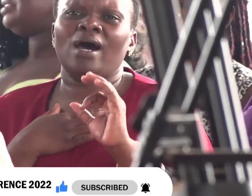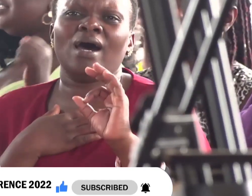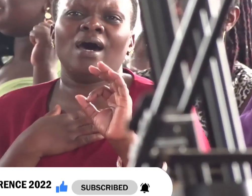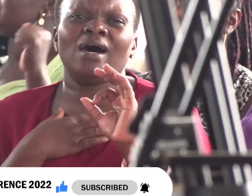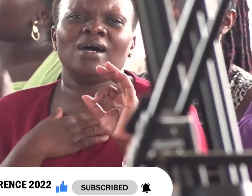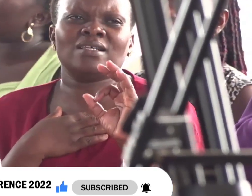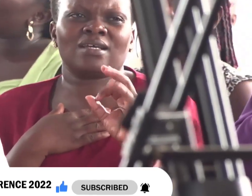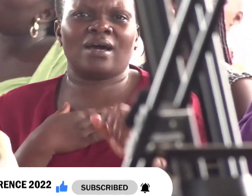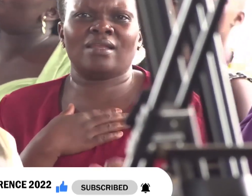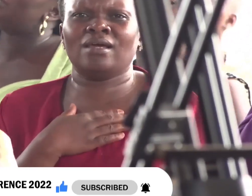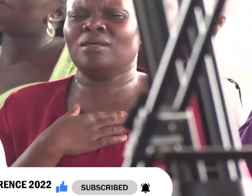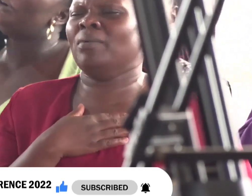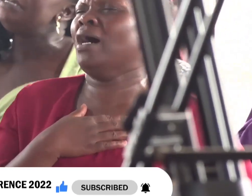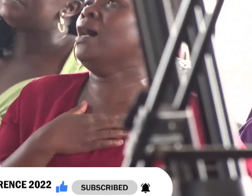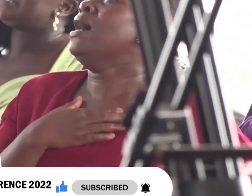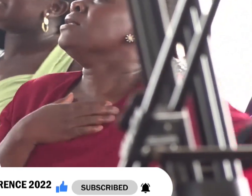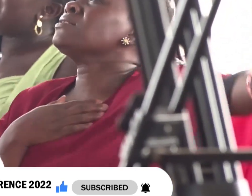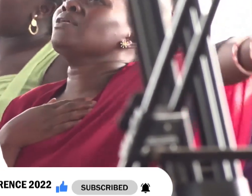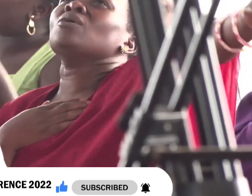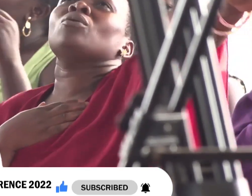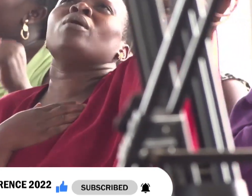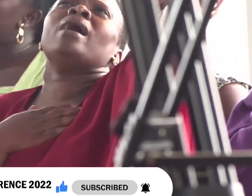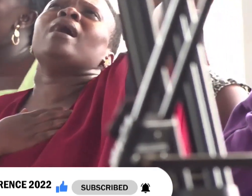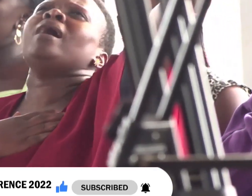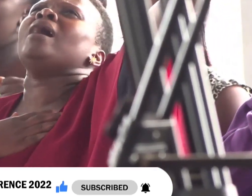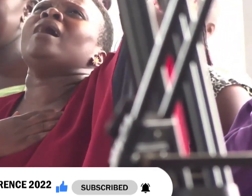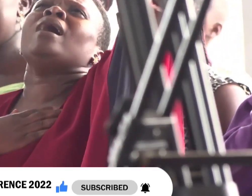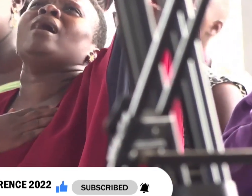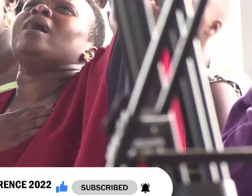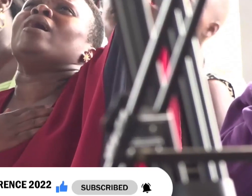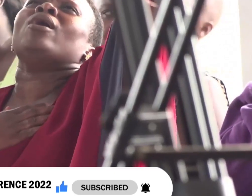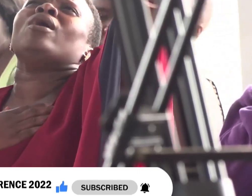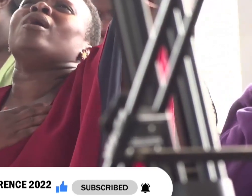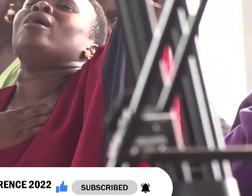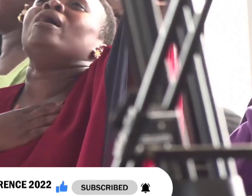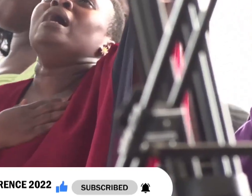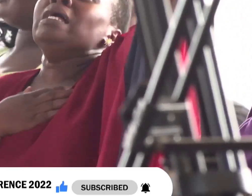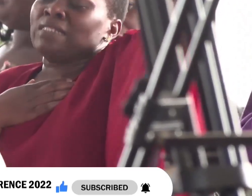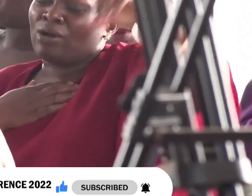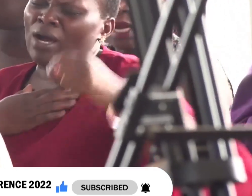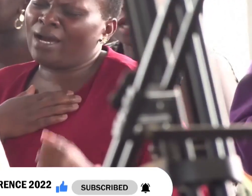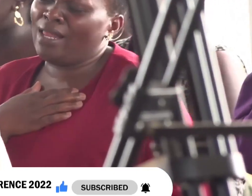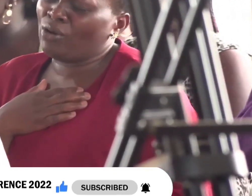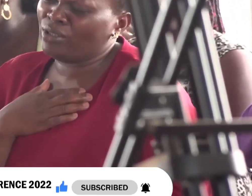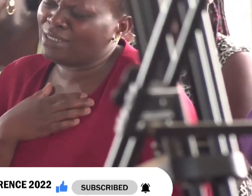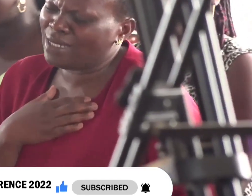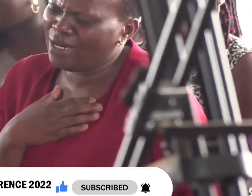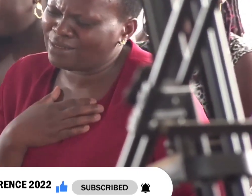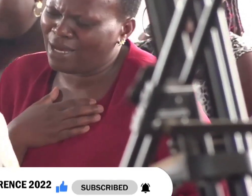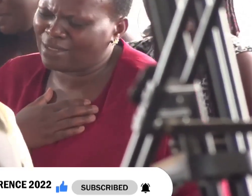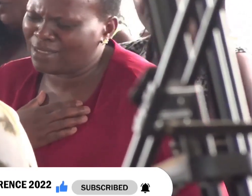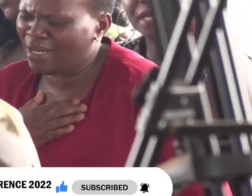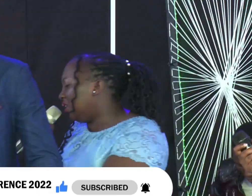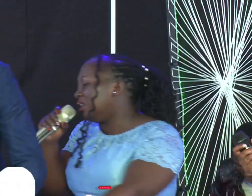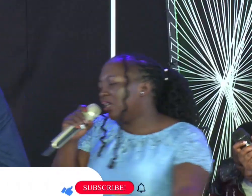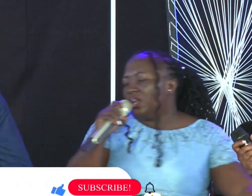kikigenda okumpayo ekisa okuyita mu biseera ebizibu z'okuyita mu biseera ebizibu Mukama z'okubeera